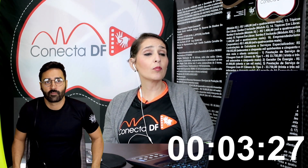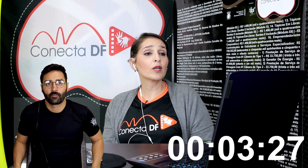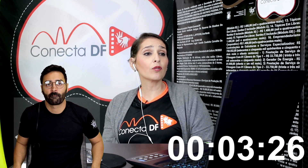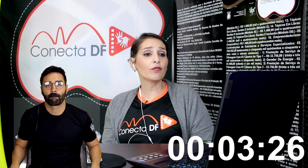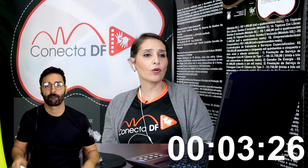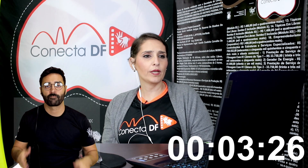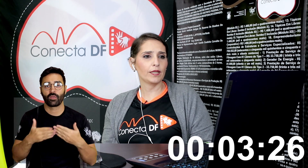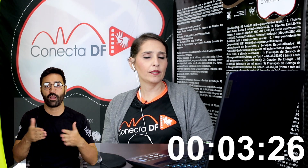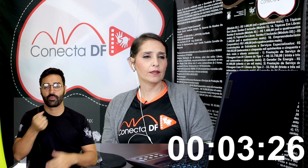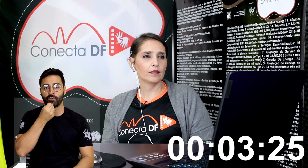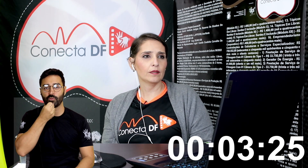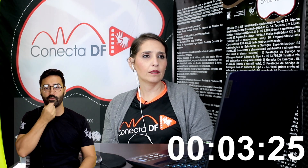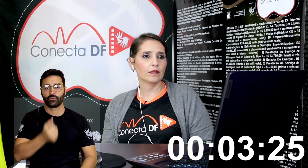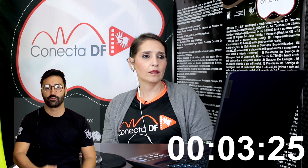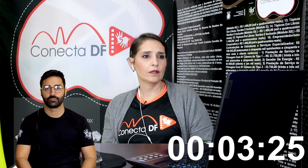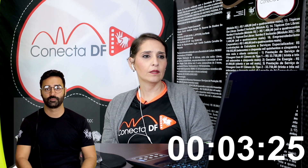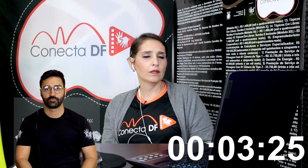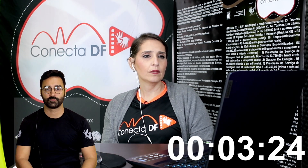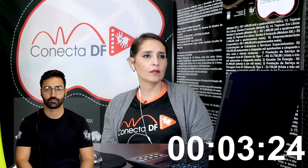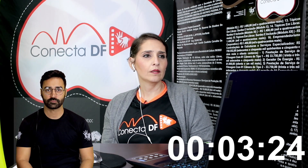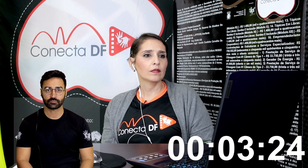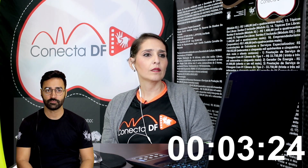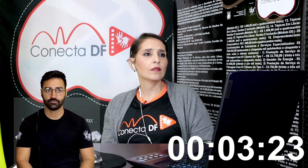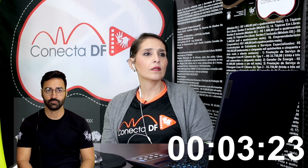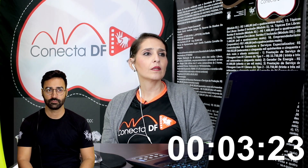Abre seu microfone.